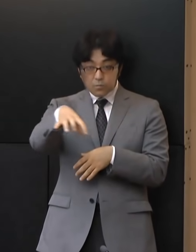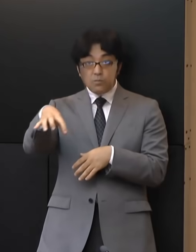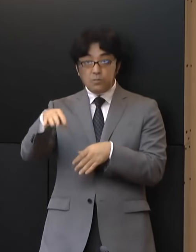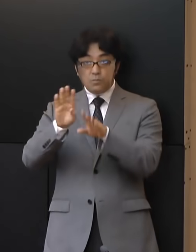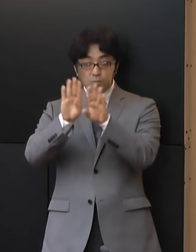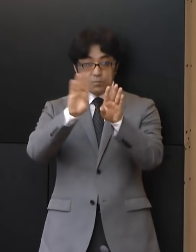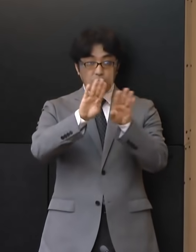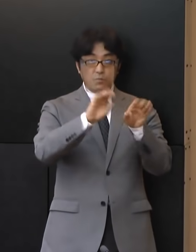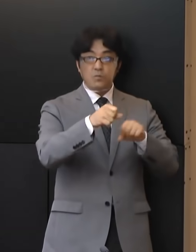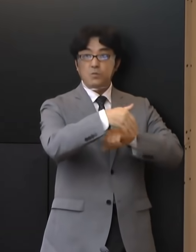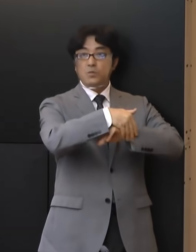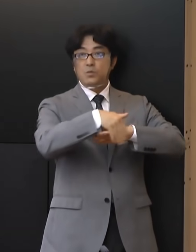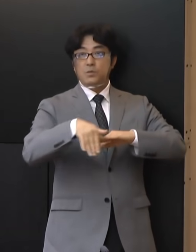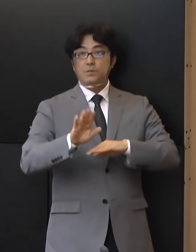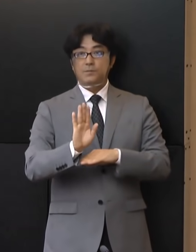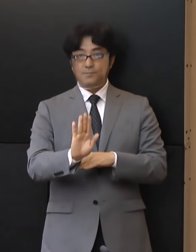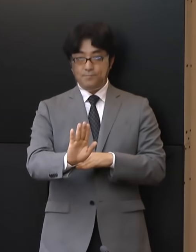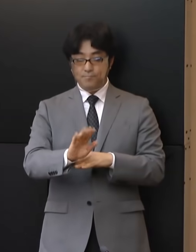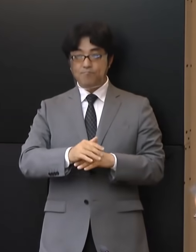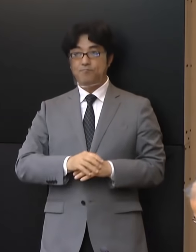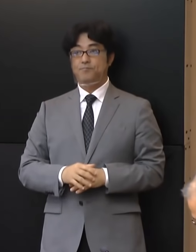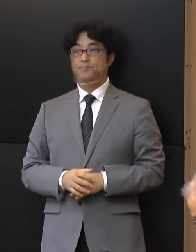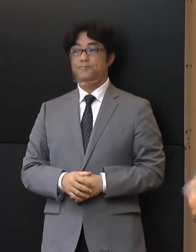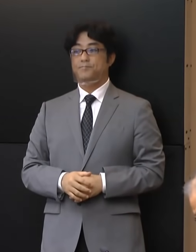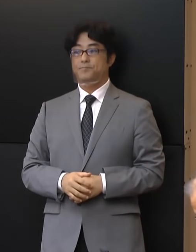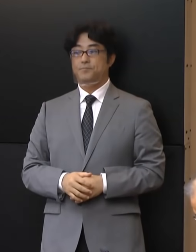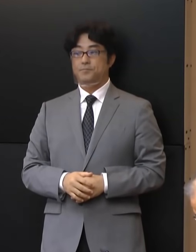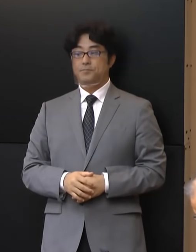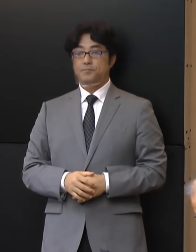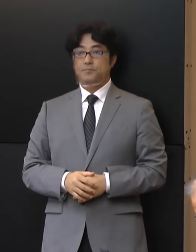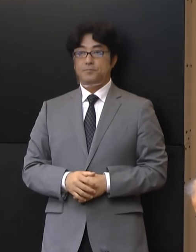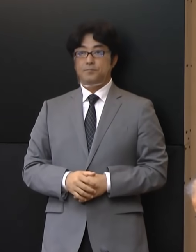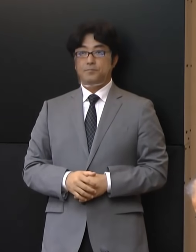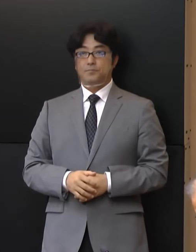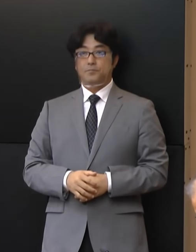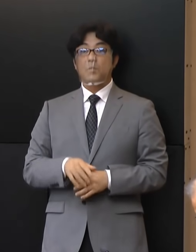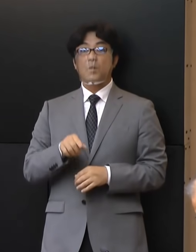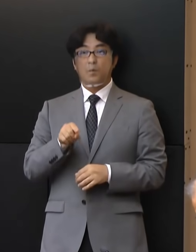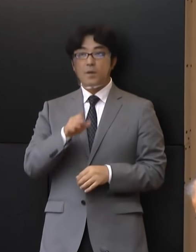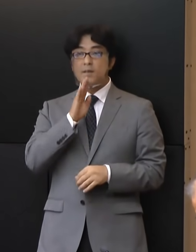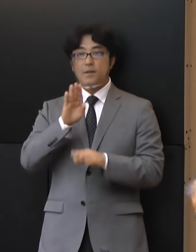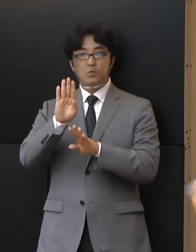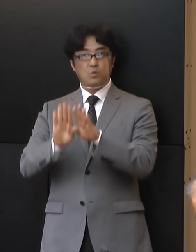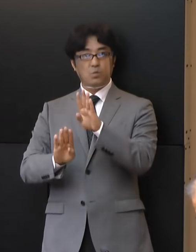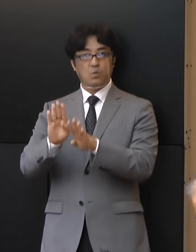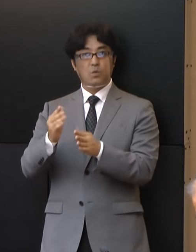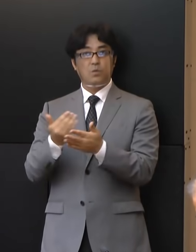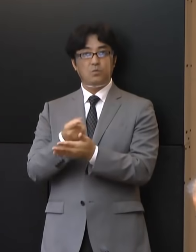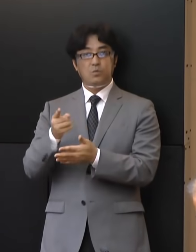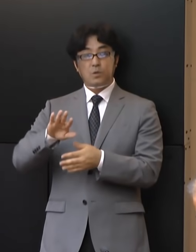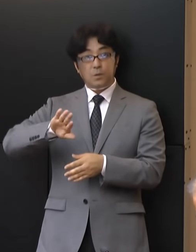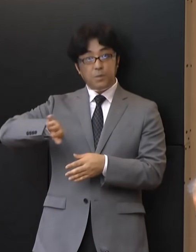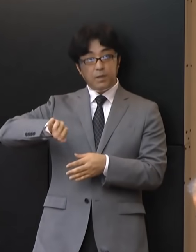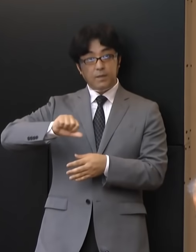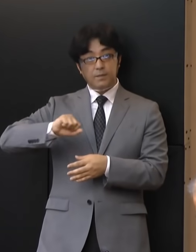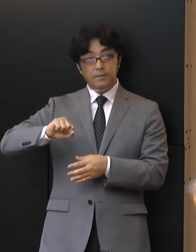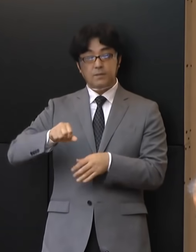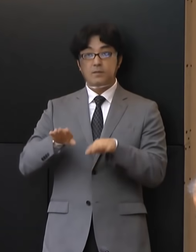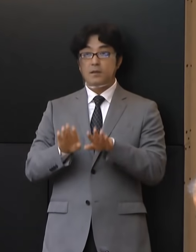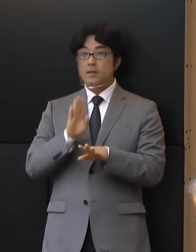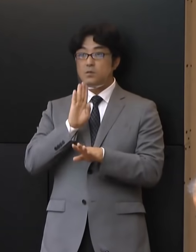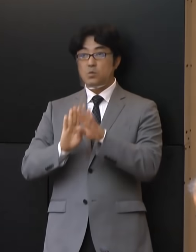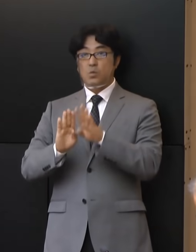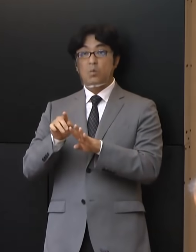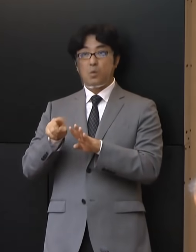を、予定しているところでございます。これが現在の現状でございますが、右側の今回